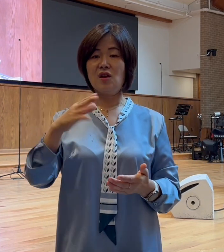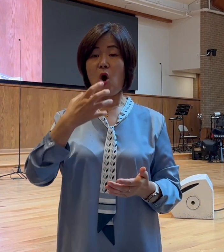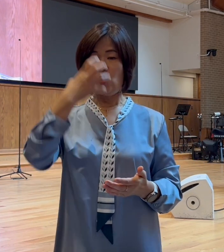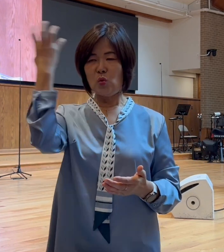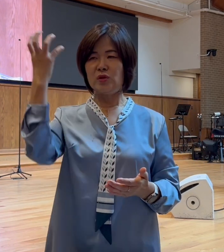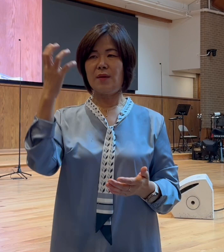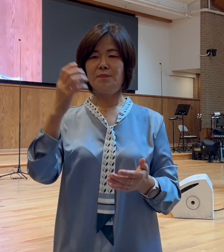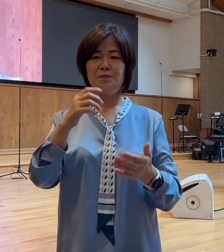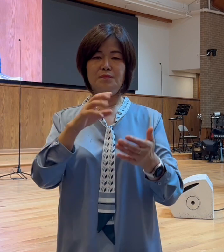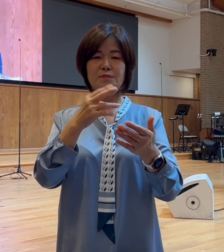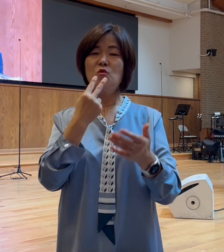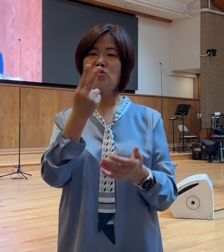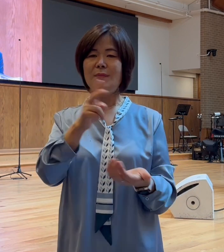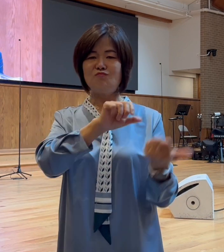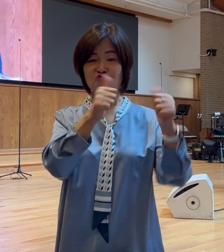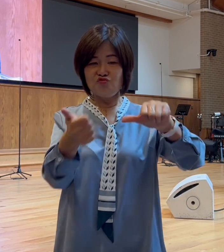죽여도